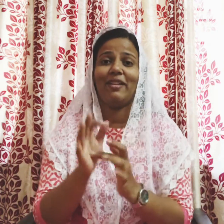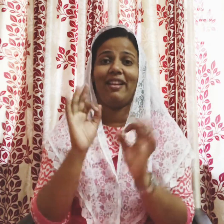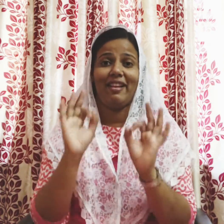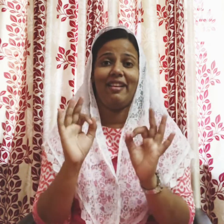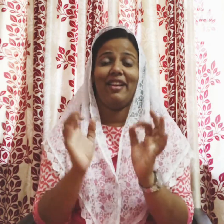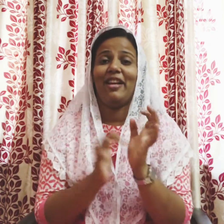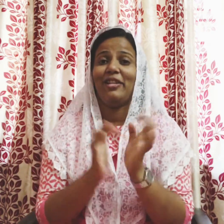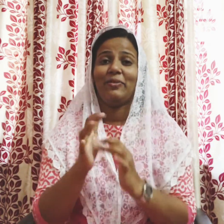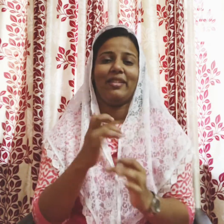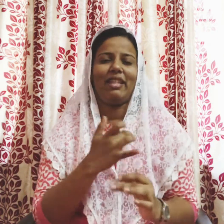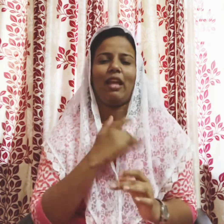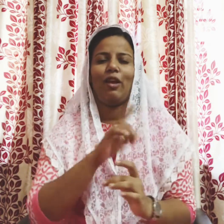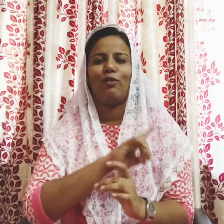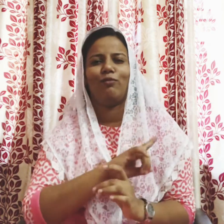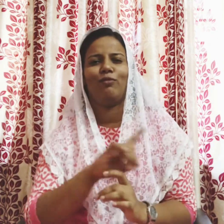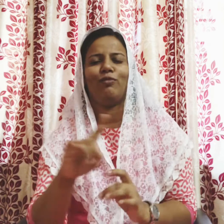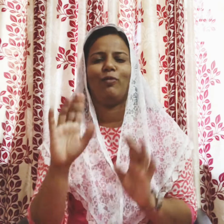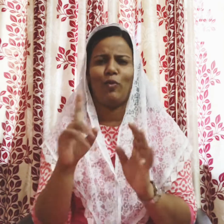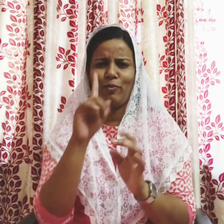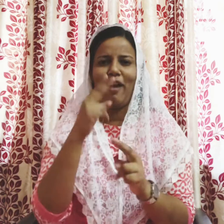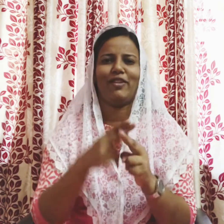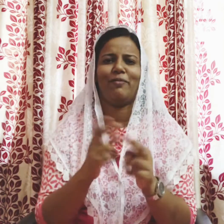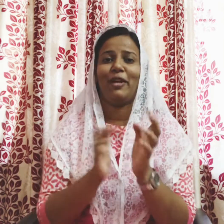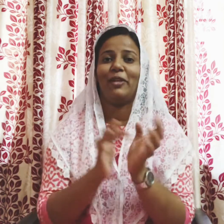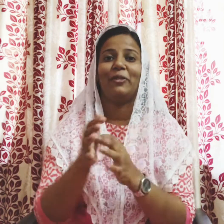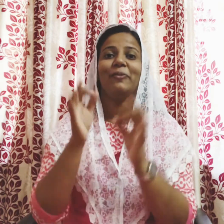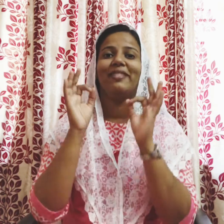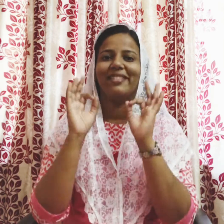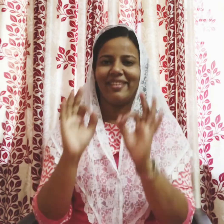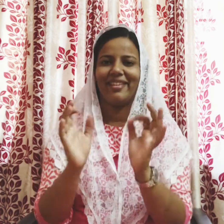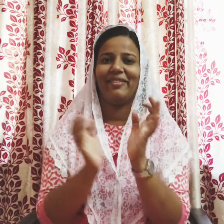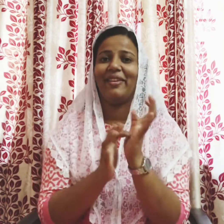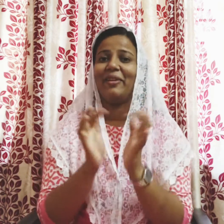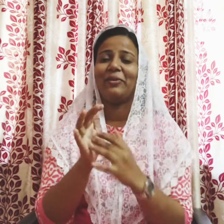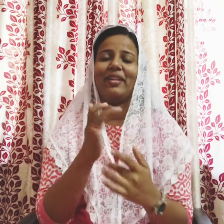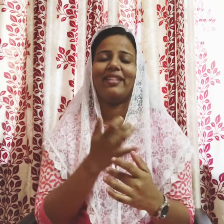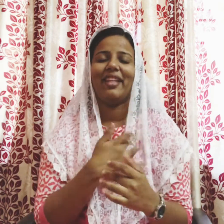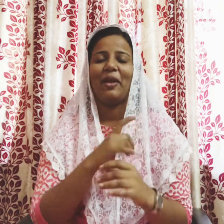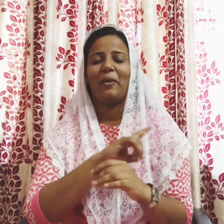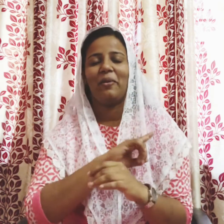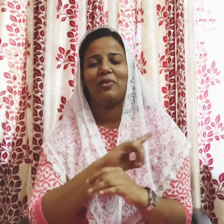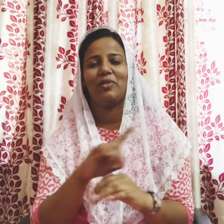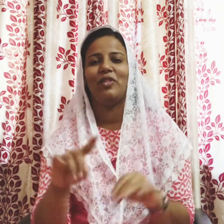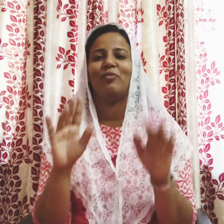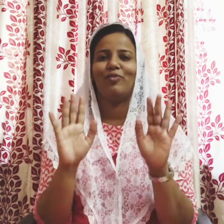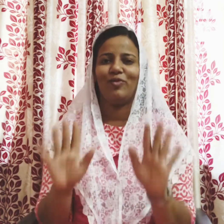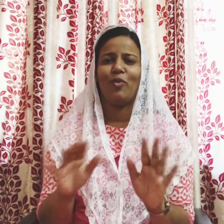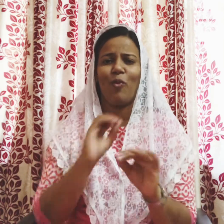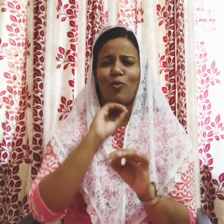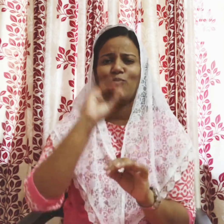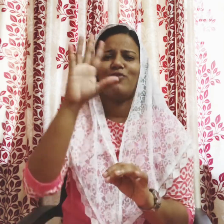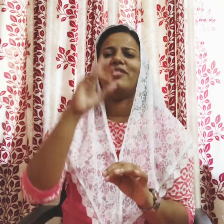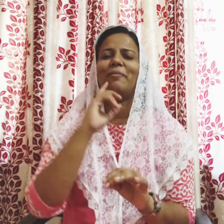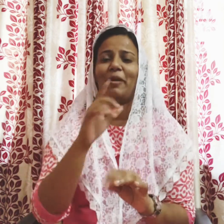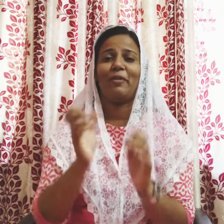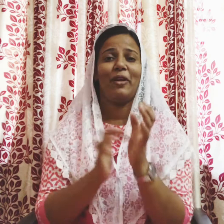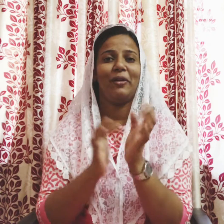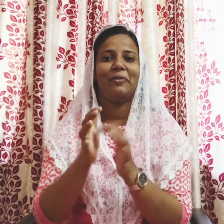യഹോവ നല്ലവനല്ലോ, അങ്ങയുടെ ദയ എന്നേക്കുമുള്ളത്. ഒന്നുകൂടെ പറഞ്ഞു, എൻ്റെ യേശു നല്ലവനല്ലോ, അങ്ങയുടെ ദയ എന്നേക്കുമുള്ളത്. ഉറക്കെ പറഞ്ഞാണ്ട്, എൻ്റെ